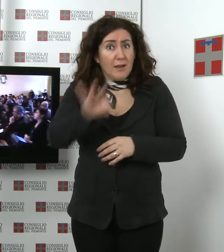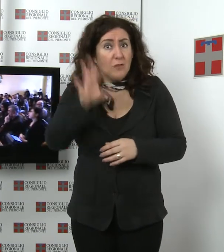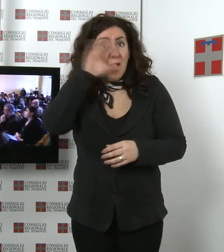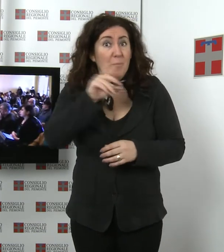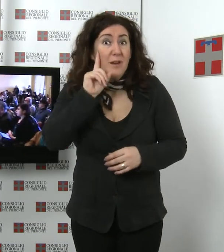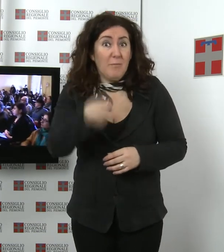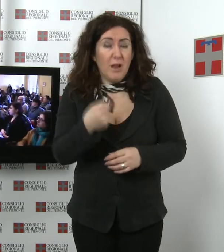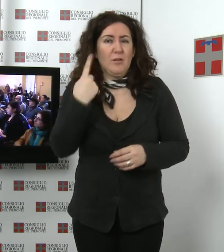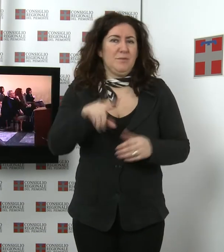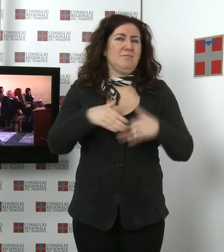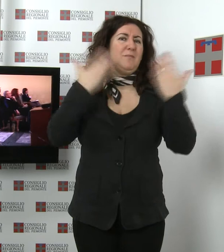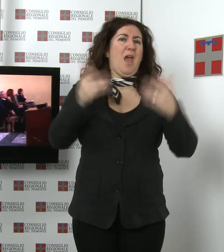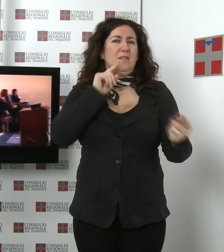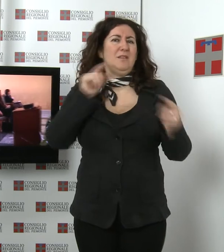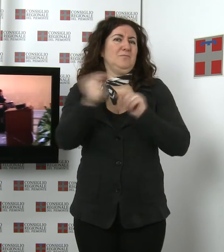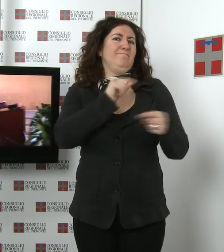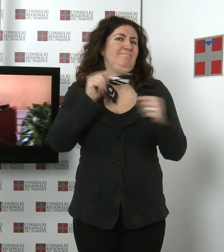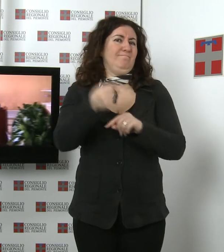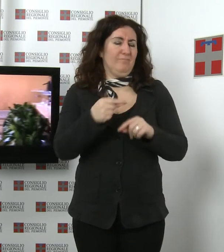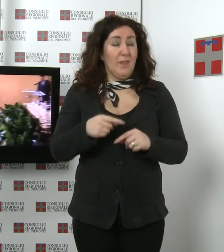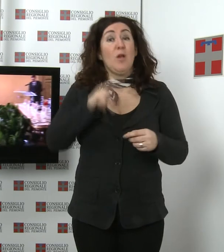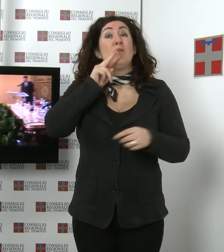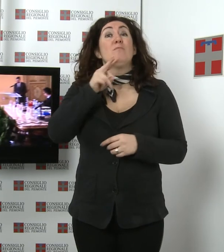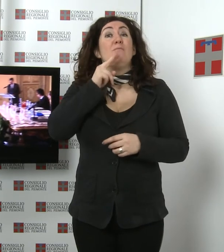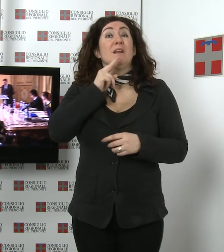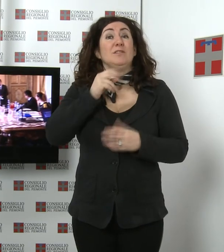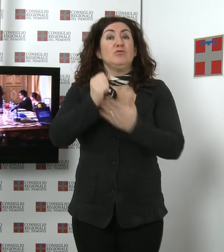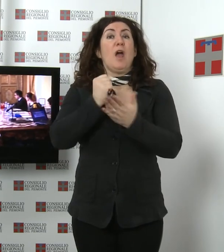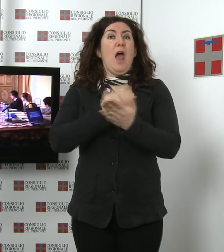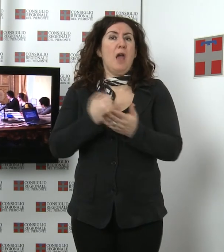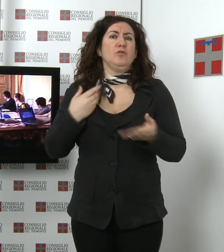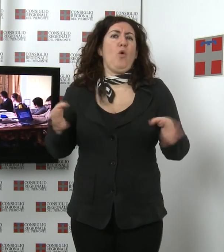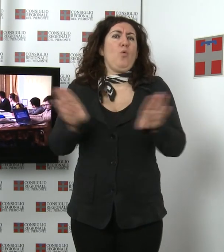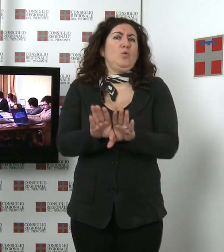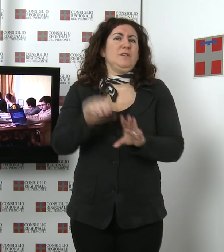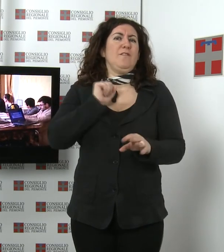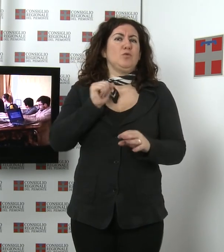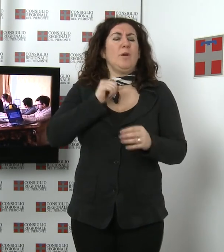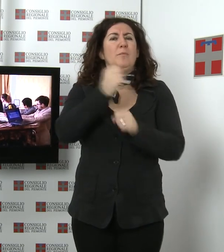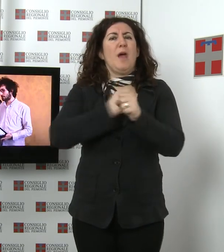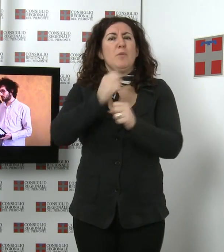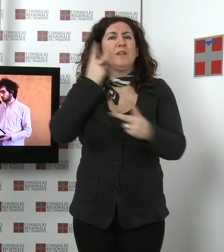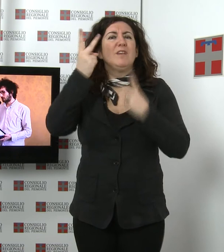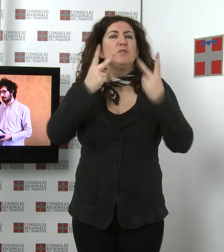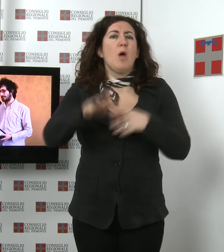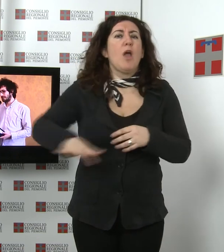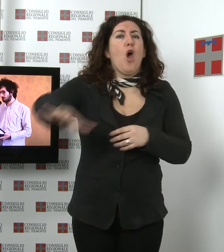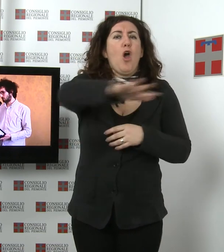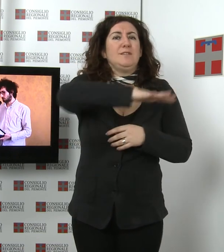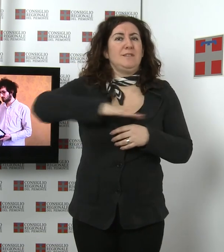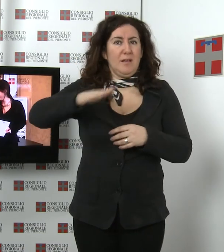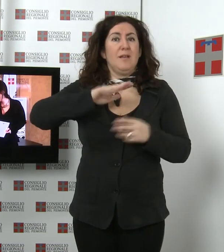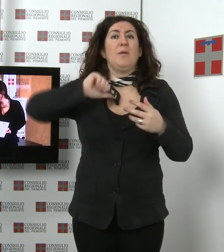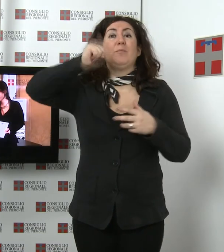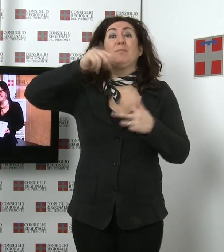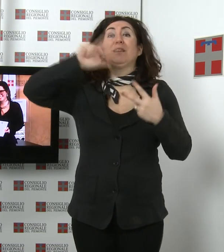dai relatori al mattino. Nel pomeriggio l'atto conclusivo del Piemonte Visual Contest, premiati tra i migliori lavori di ciascuna